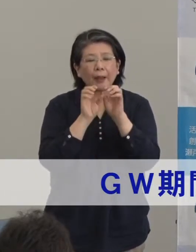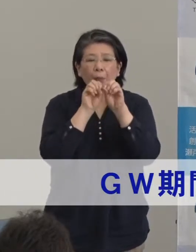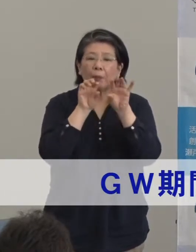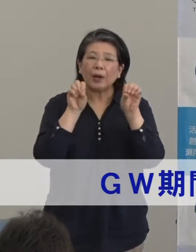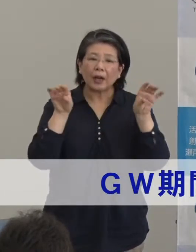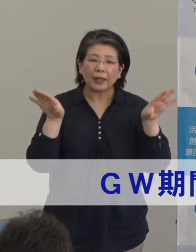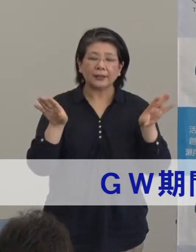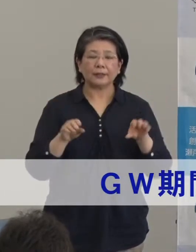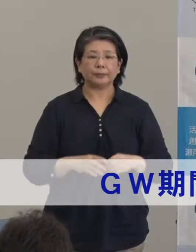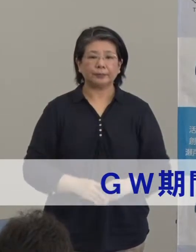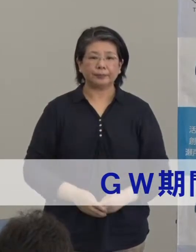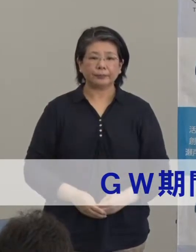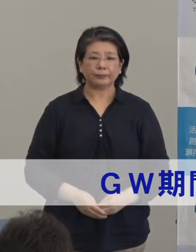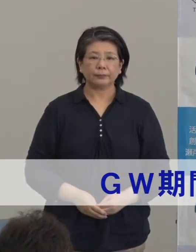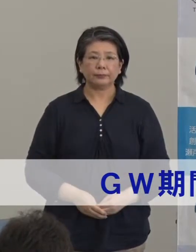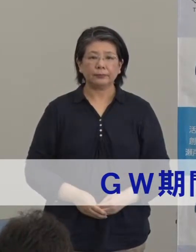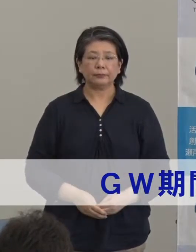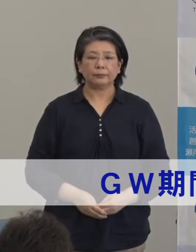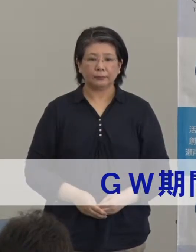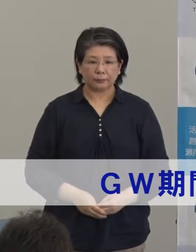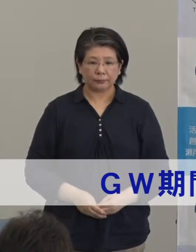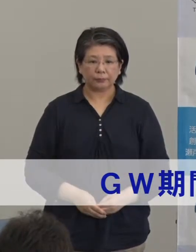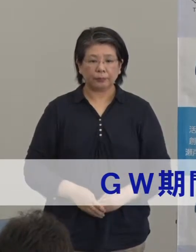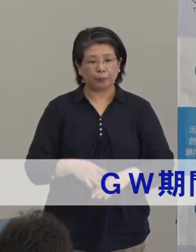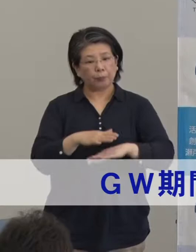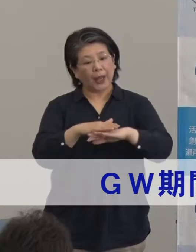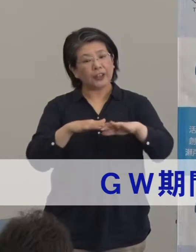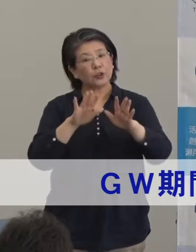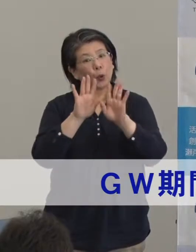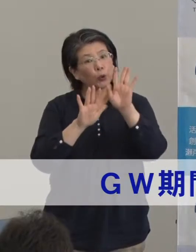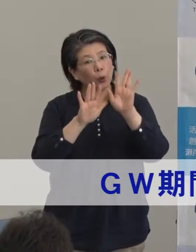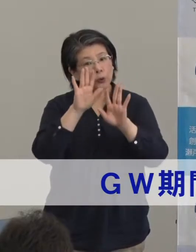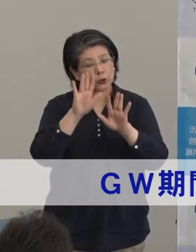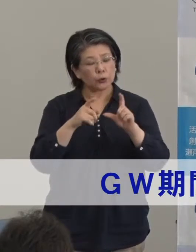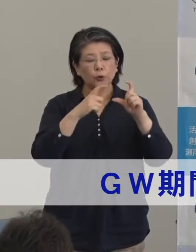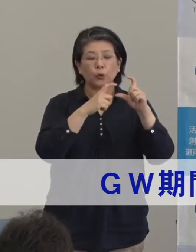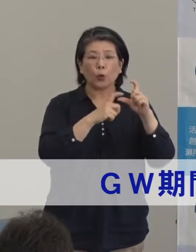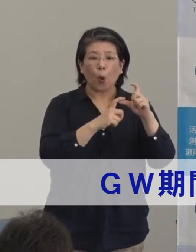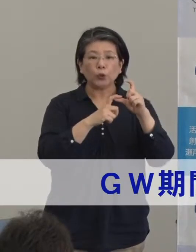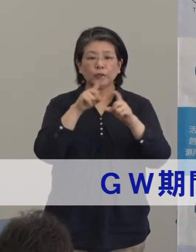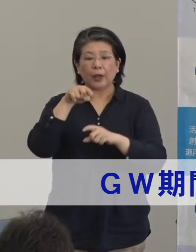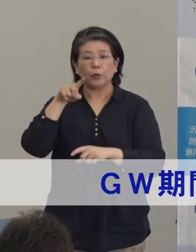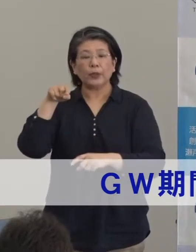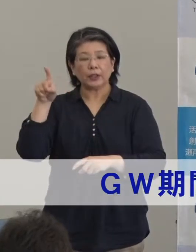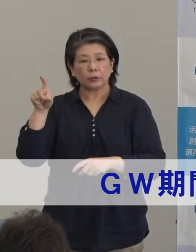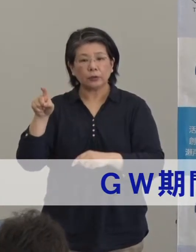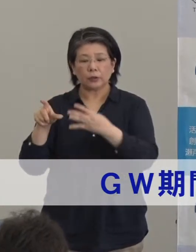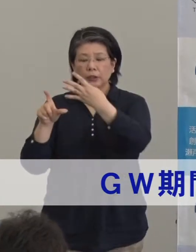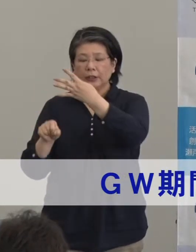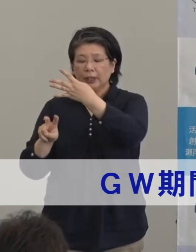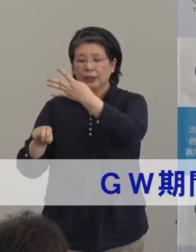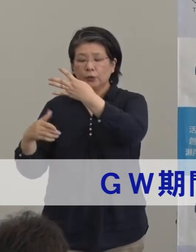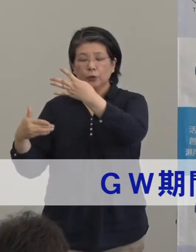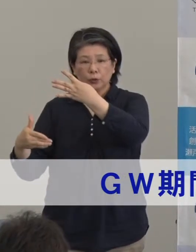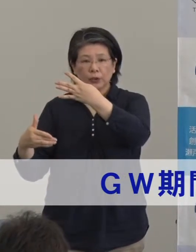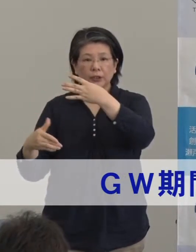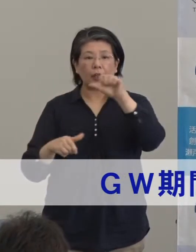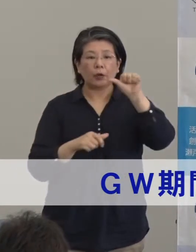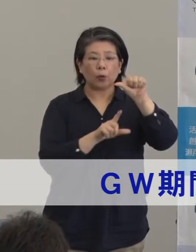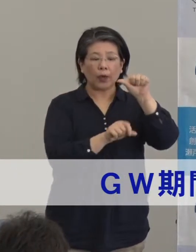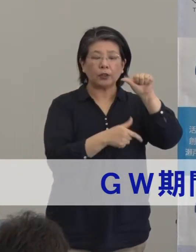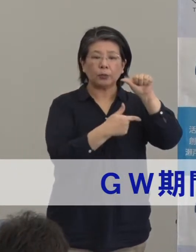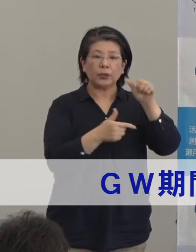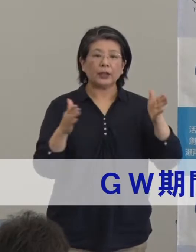けさせていただいたところでございます。で、町の様子でございますが、ゴールデンウィーク期間中、29日から6日までということを考え